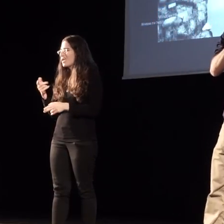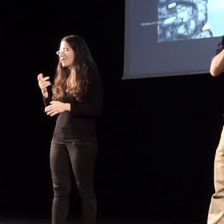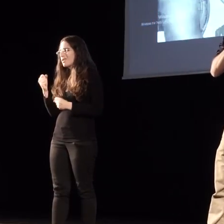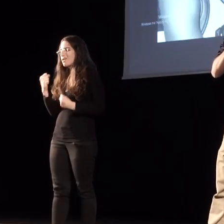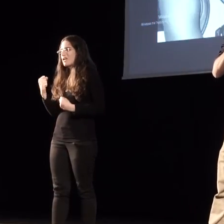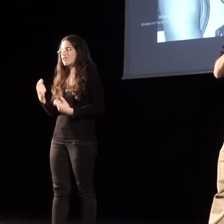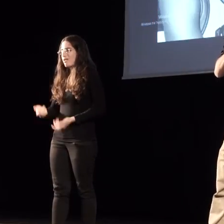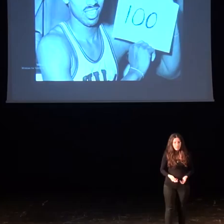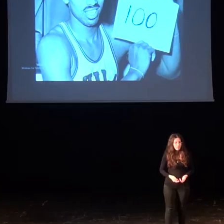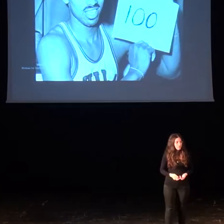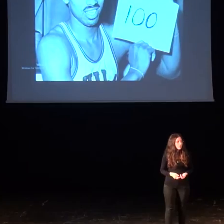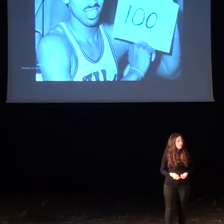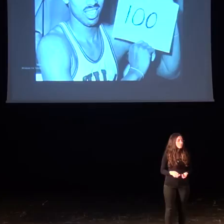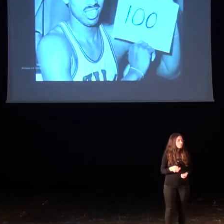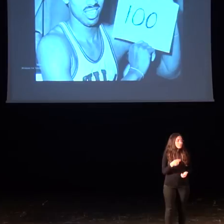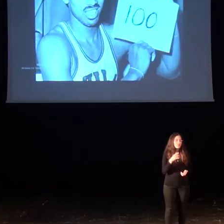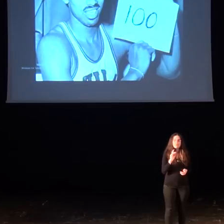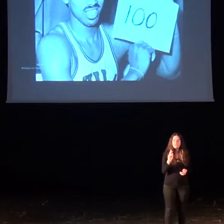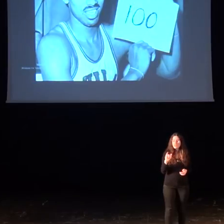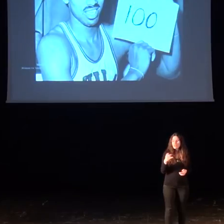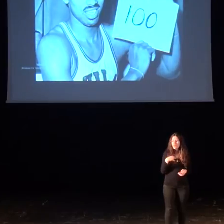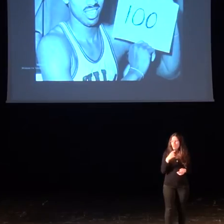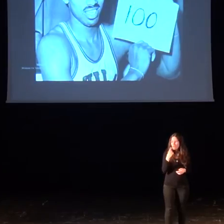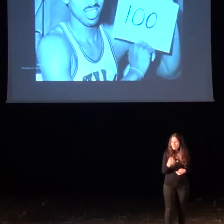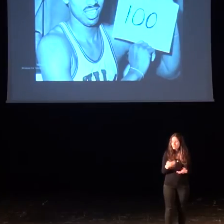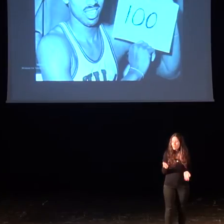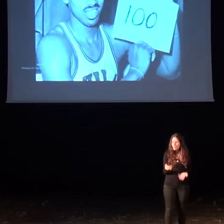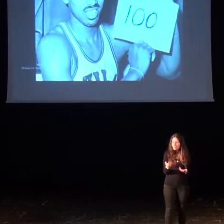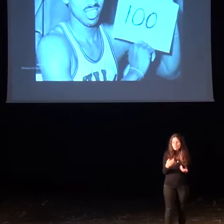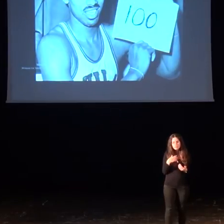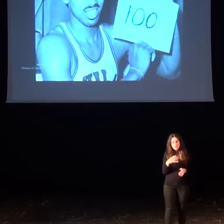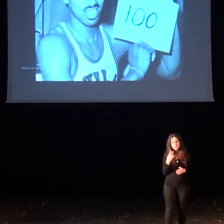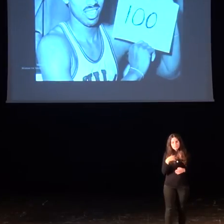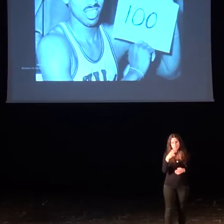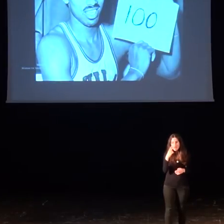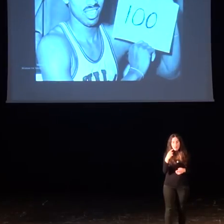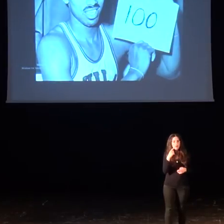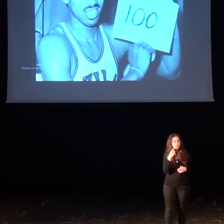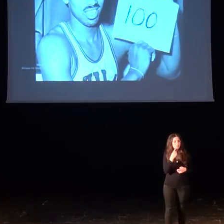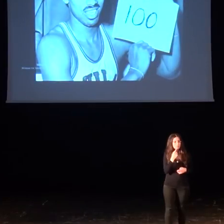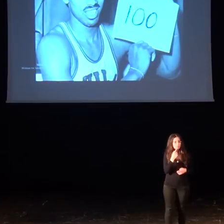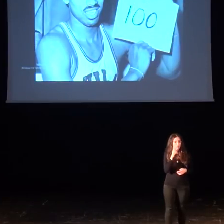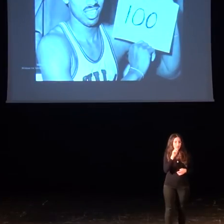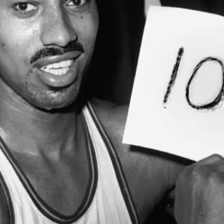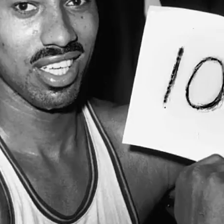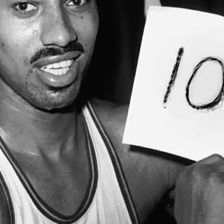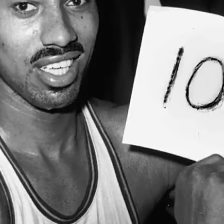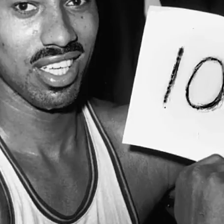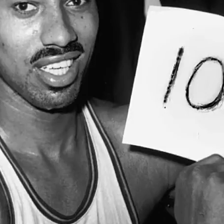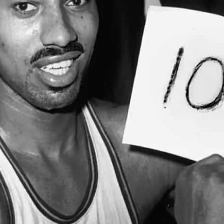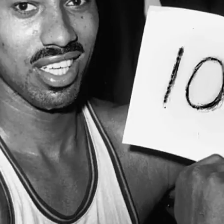היותר קשים. מה שאני כן יכול להגיד לכם ולעודד אתכם, ככה אני מסתכל על זה, אני קורא לזה תיאוריית המאה